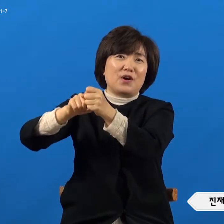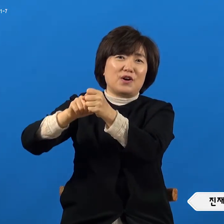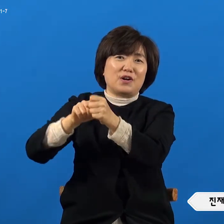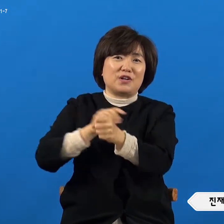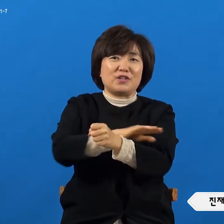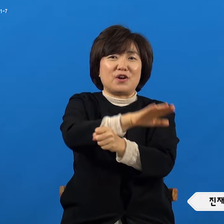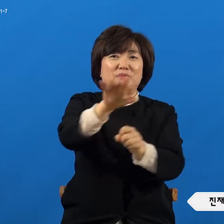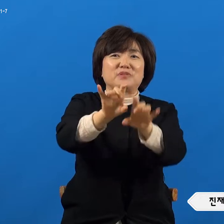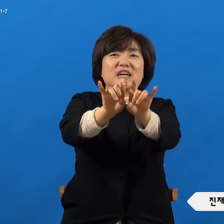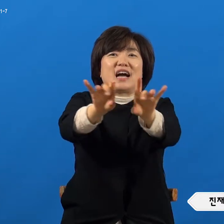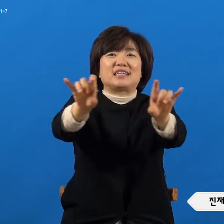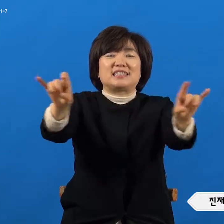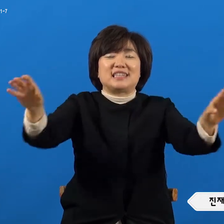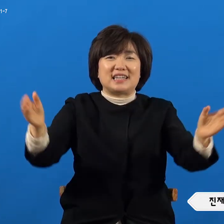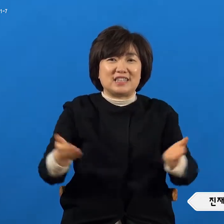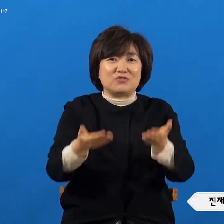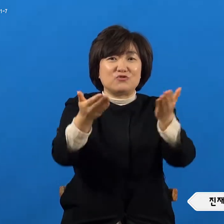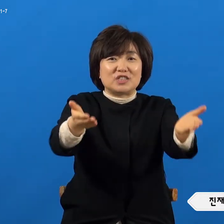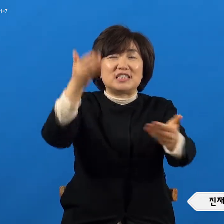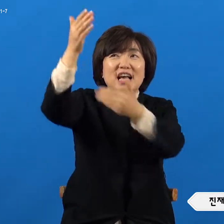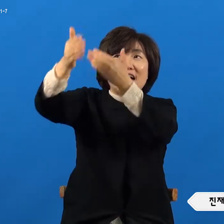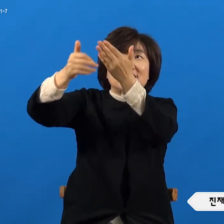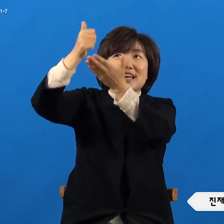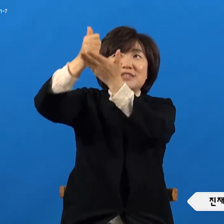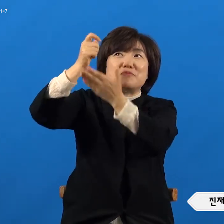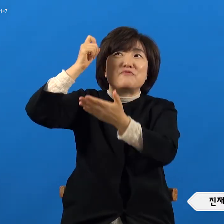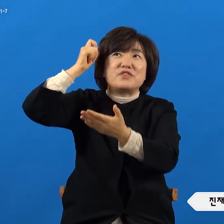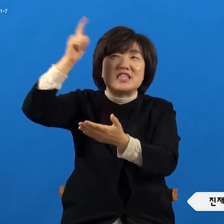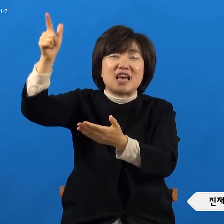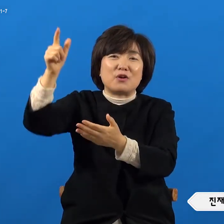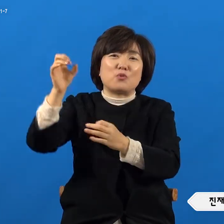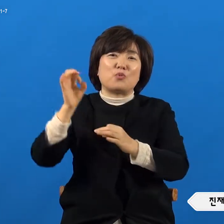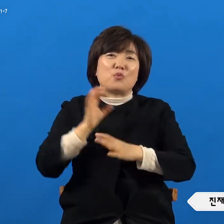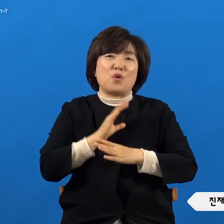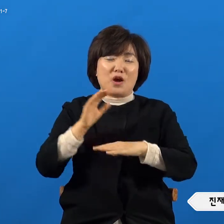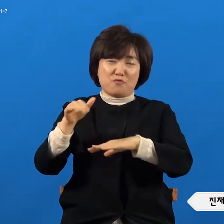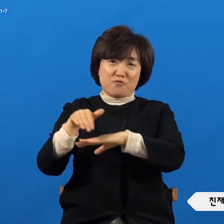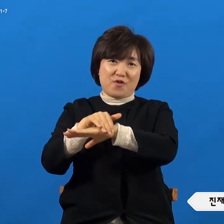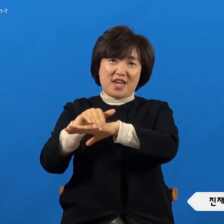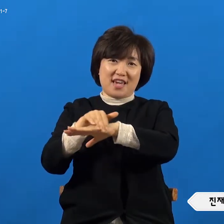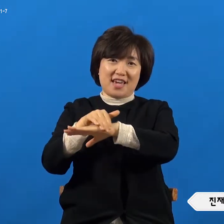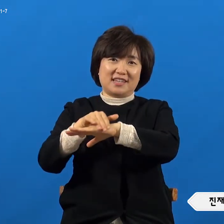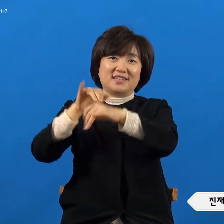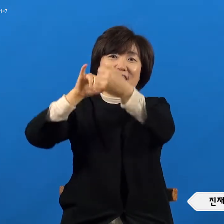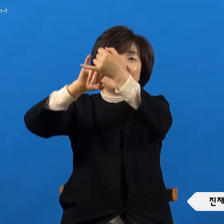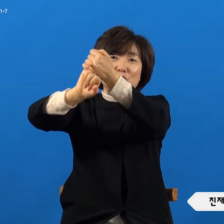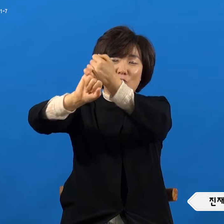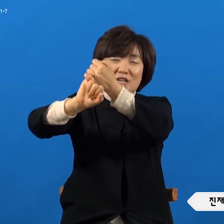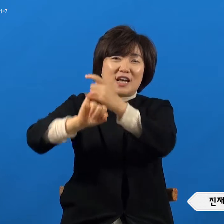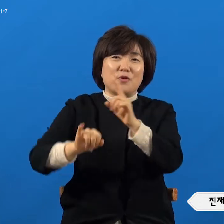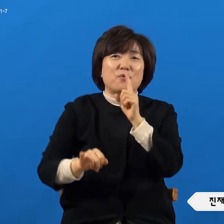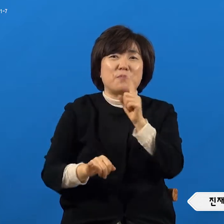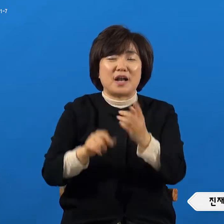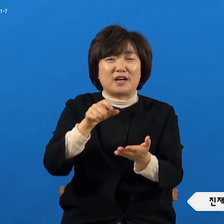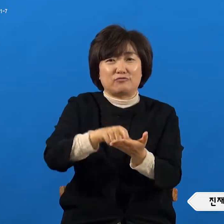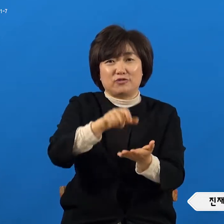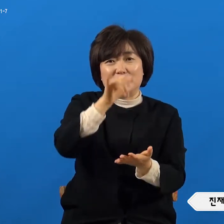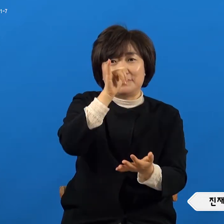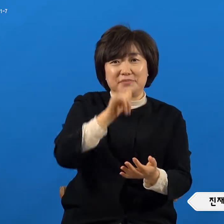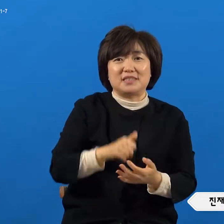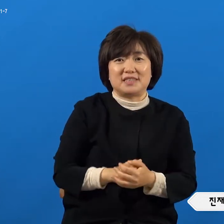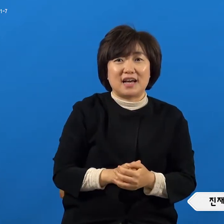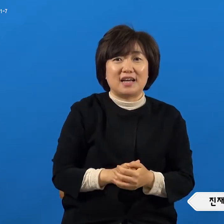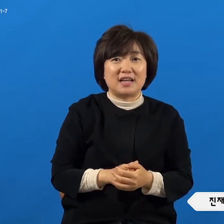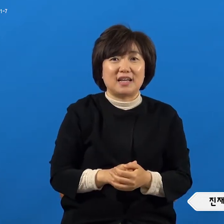각자를 향한 하나님의 위대하고 놀라운 계획과 약속이라고 성경은 말씀하시고